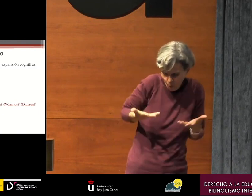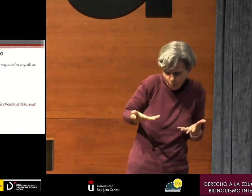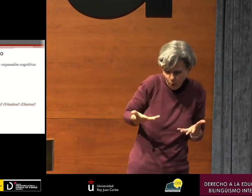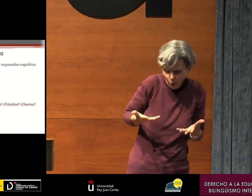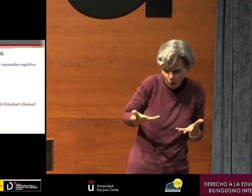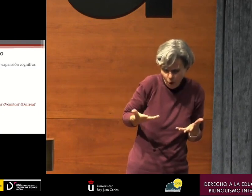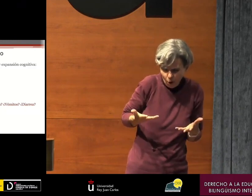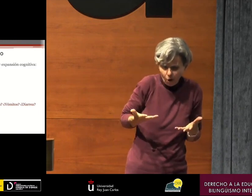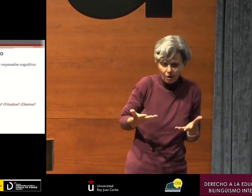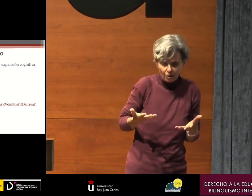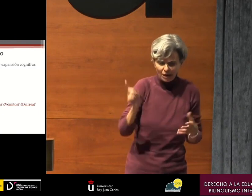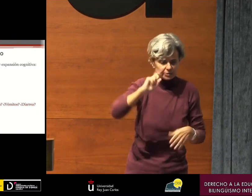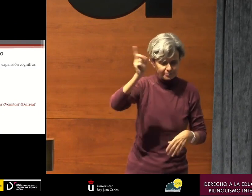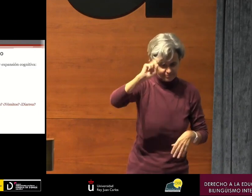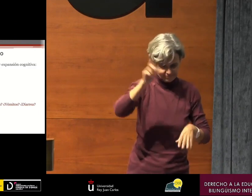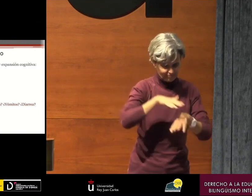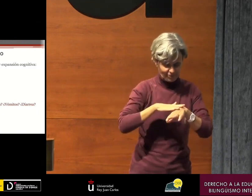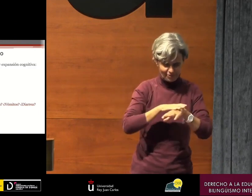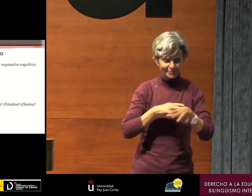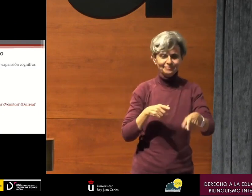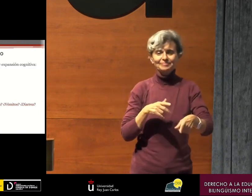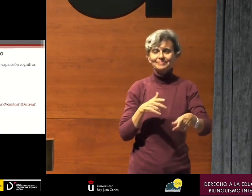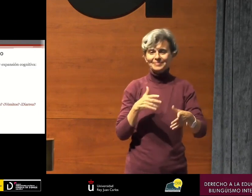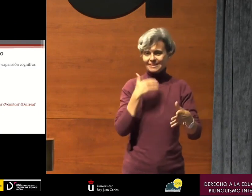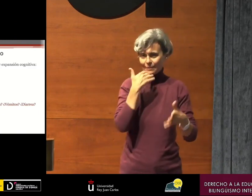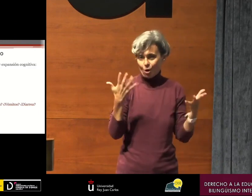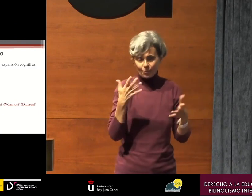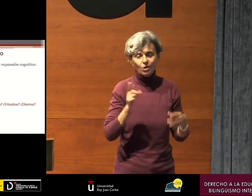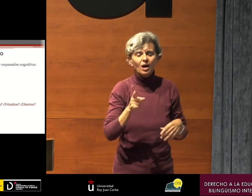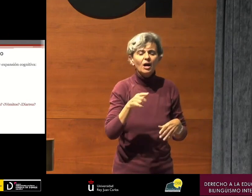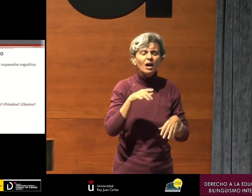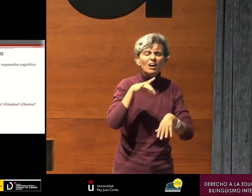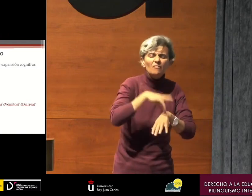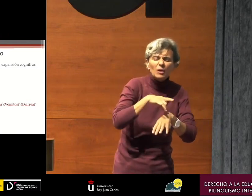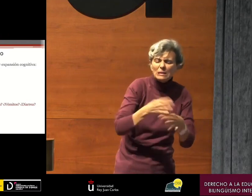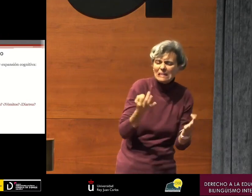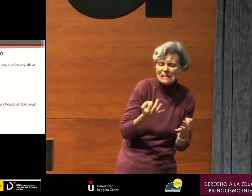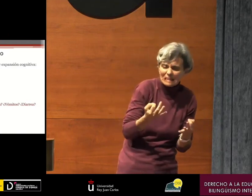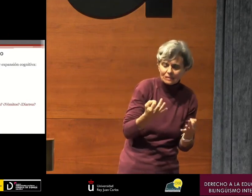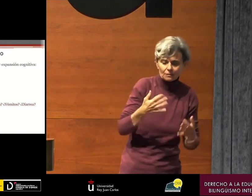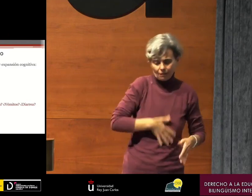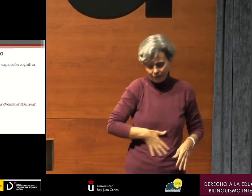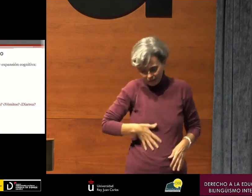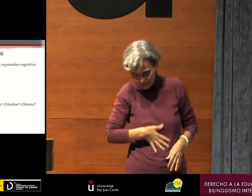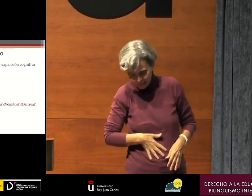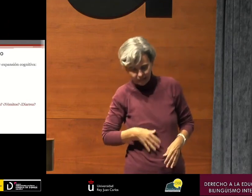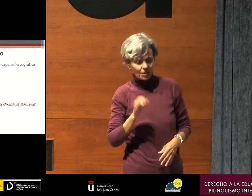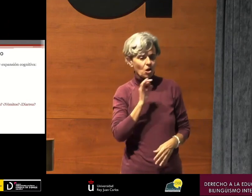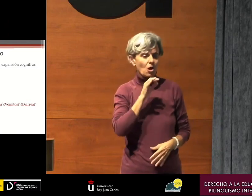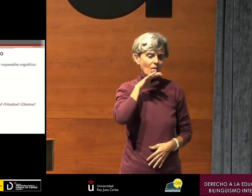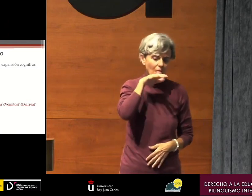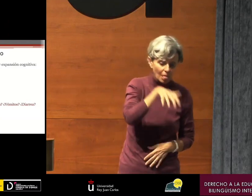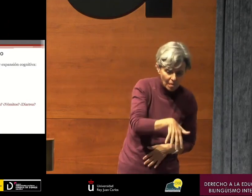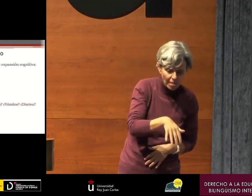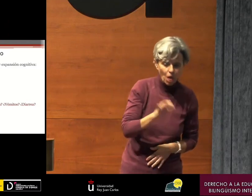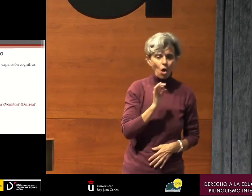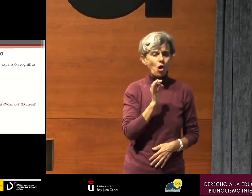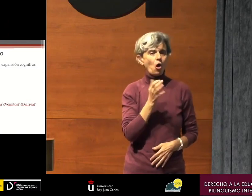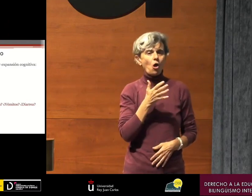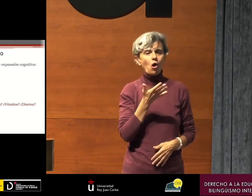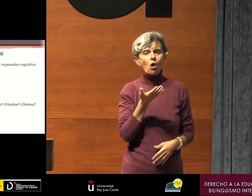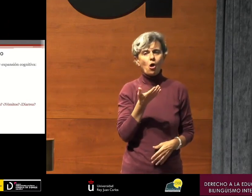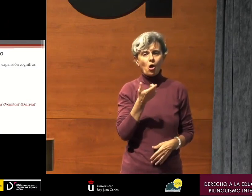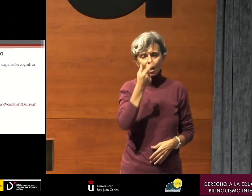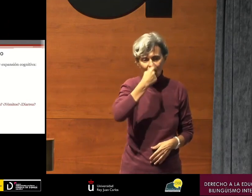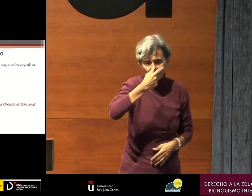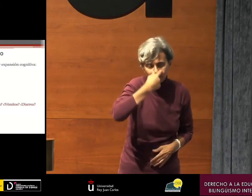O sabes que está enfermo, pero tiene... No, disculparme, me he equivocado. Está enfermo, ¿qué le pasa? Le duele